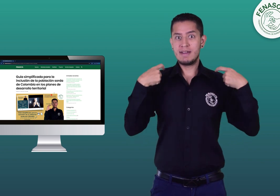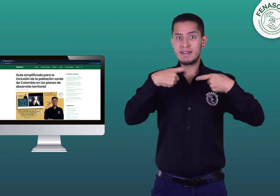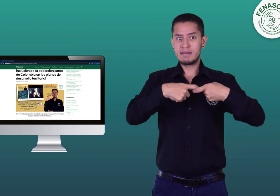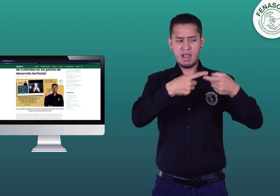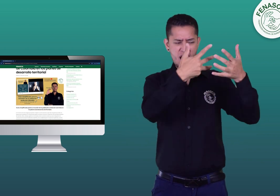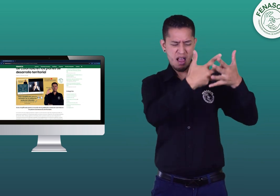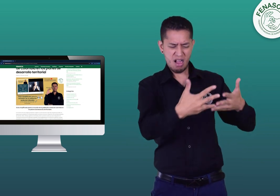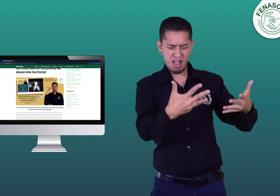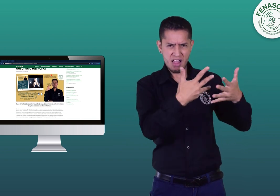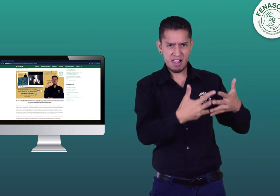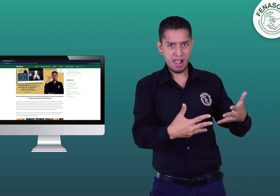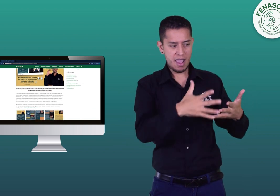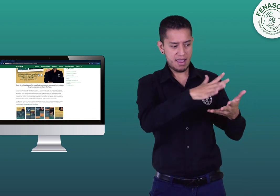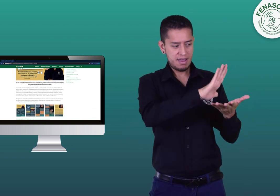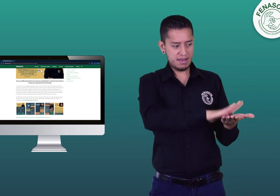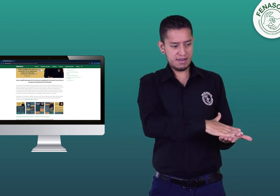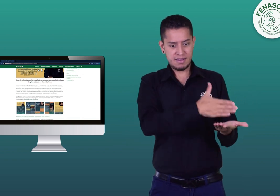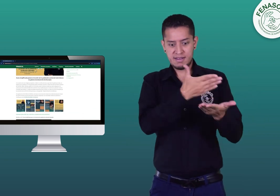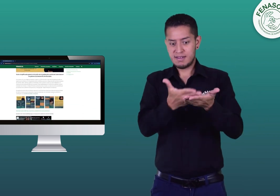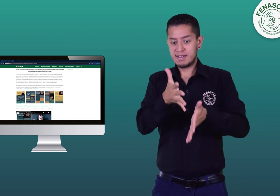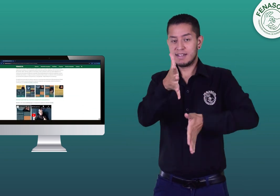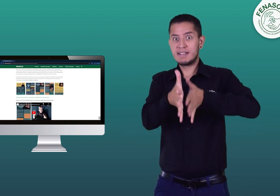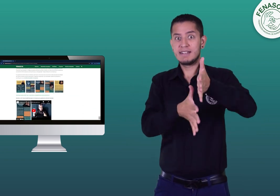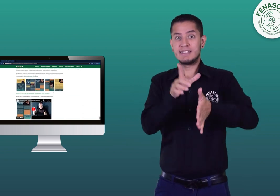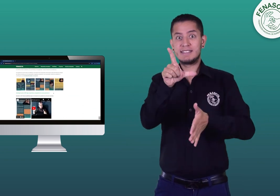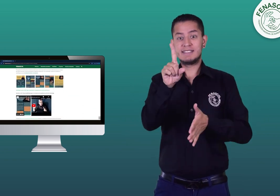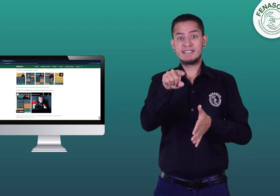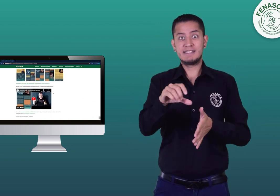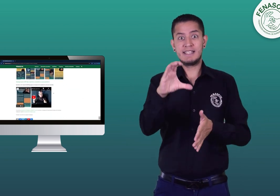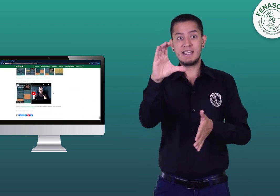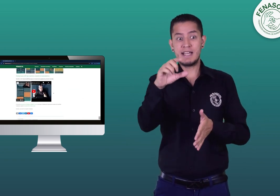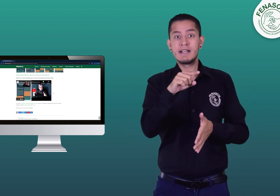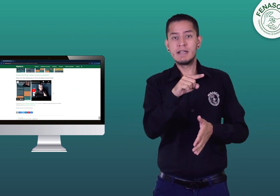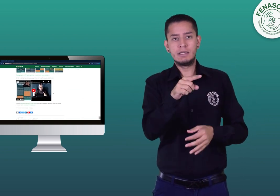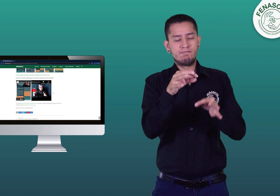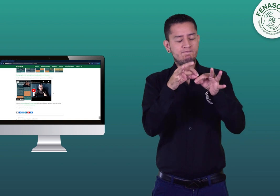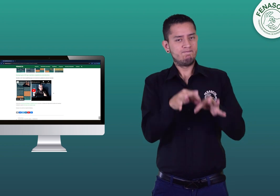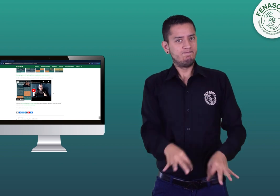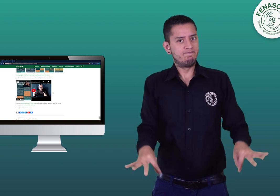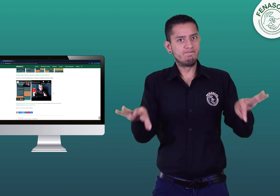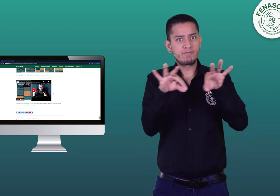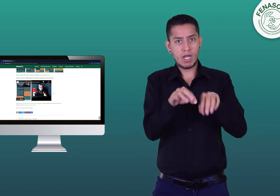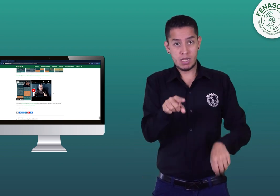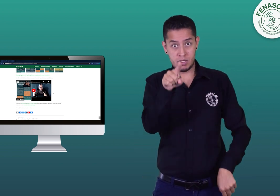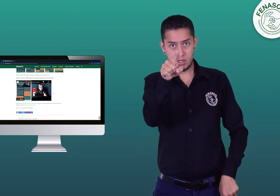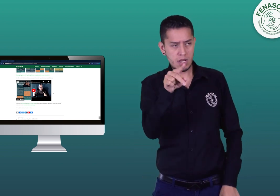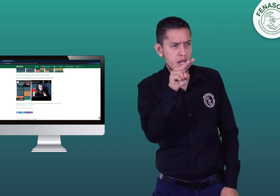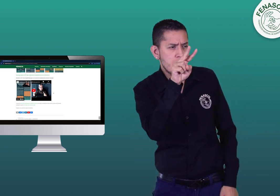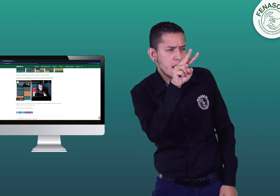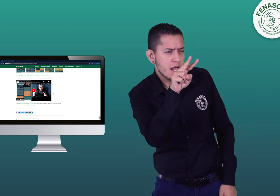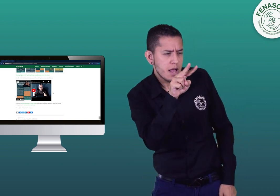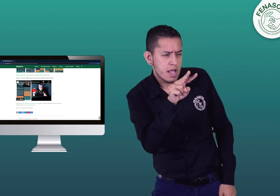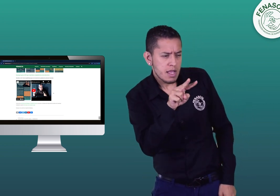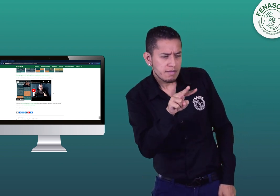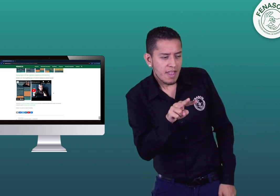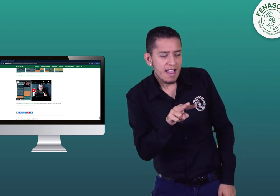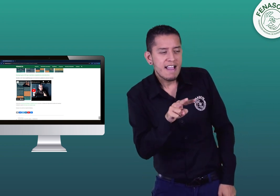Es importante que comprendan qué propone la guía. También se puede descargar.